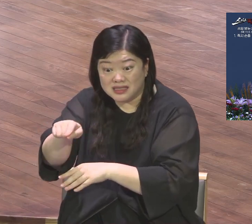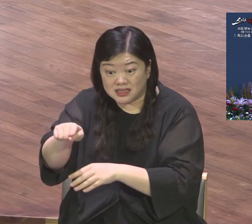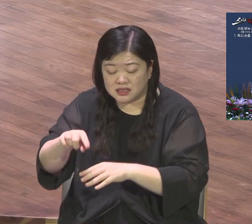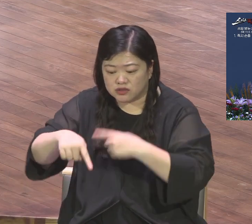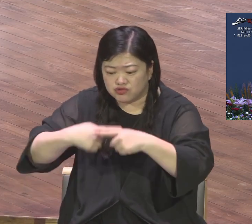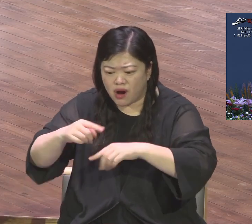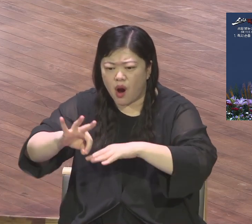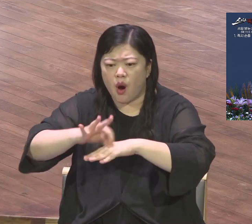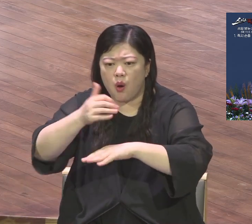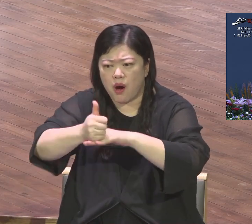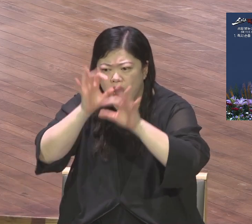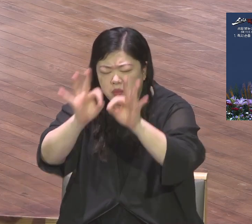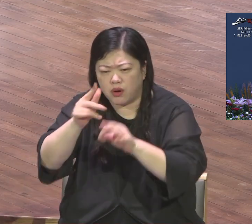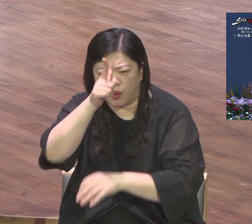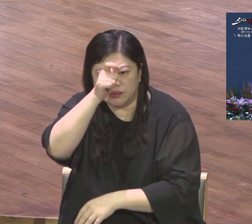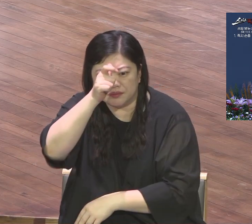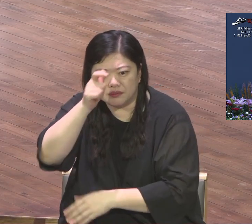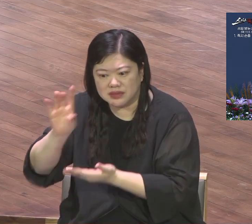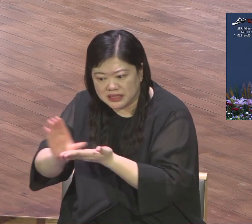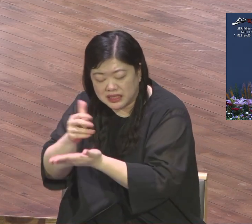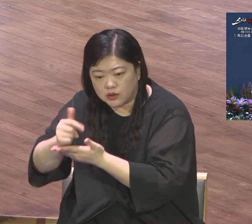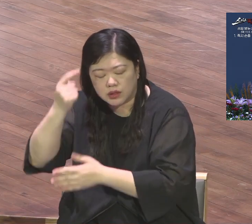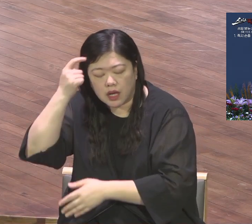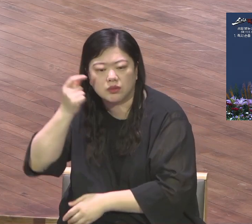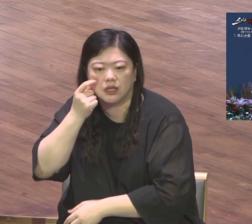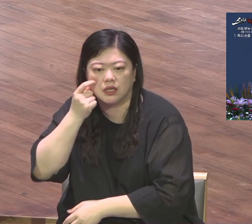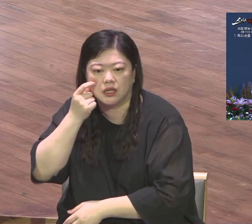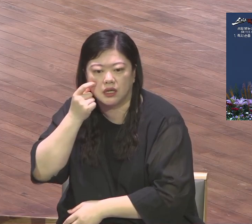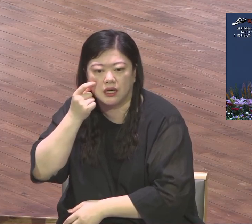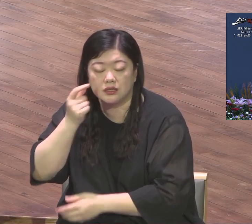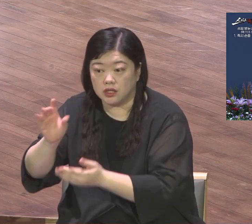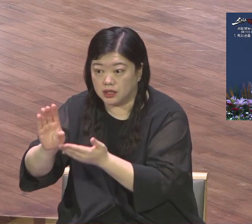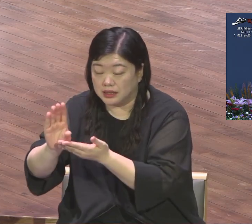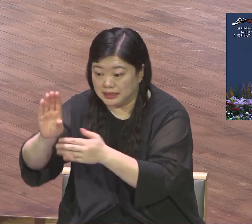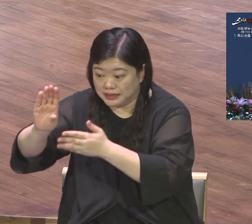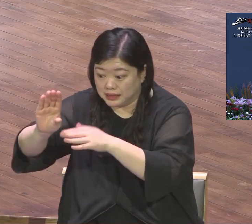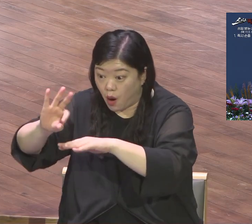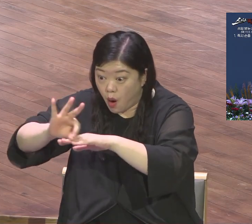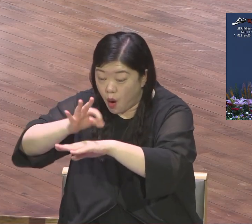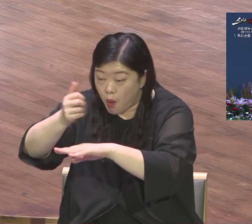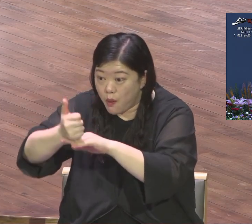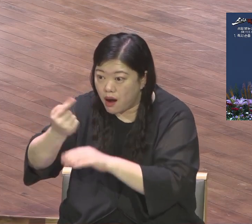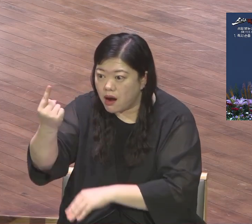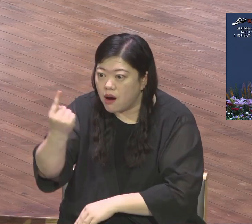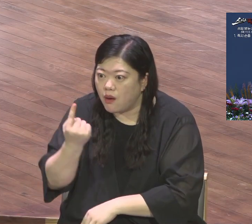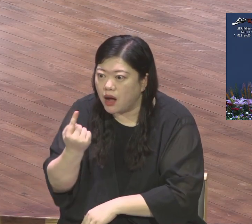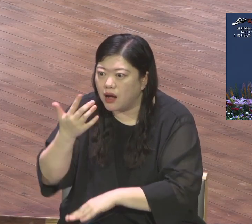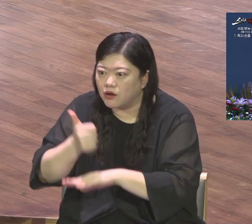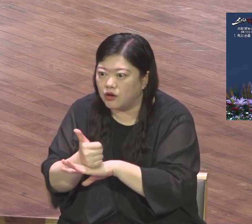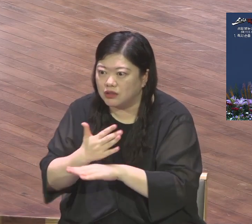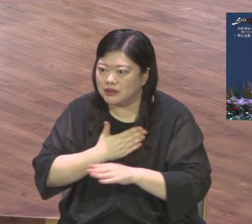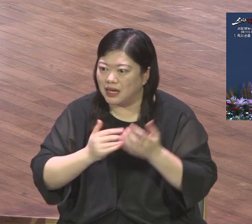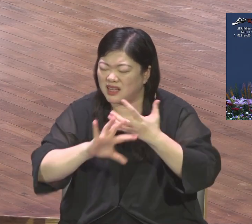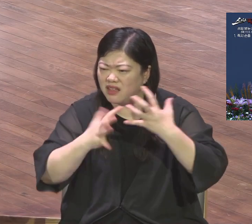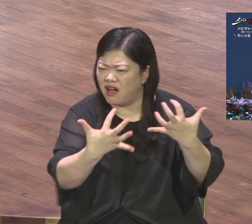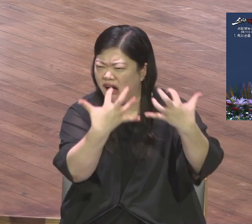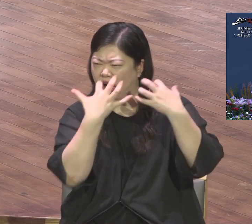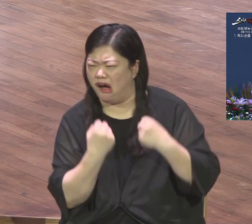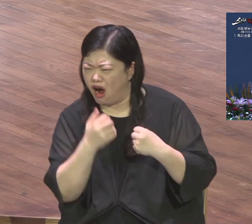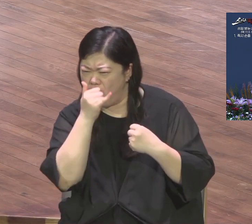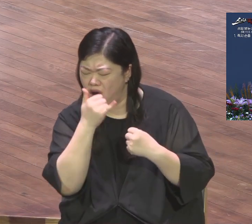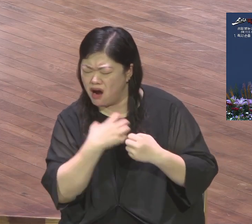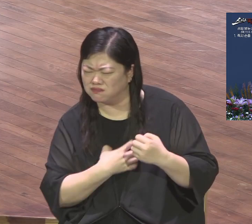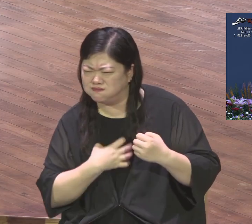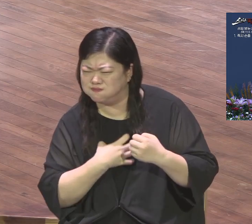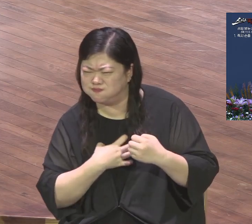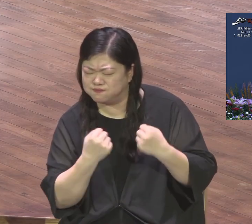때문에 예수님께서 예루살렘에 입성할 때에는 크게 그렇게 외치고 외쳤습니다.